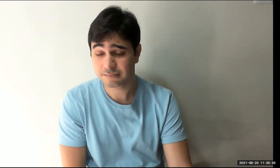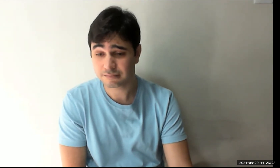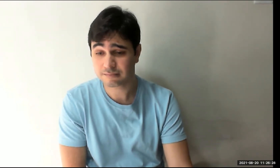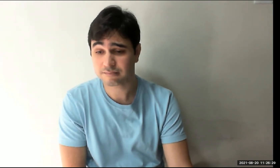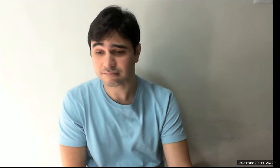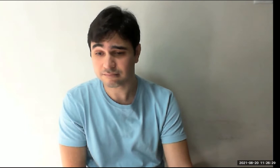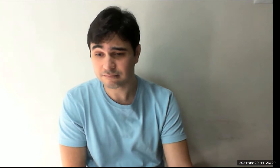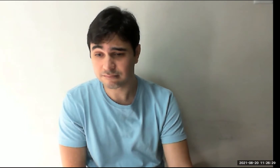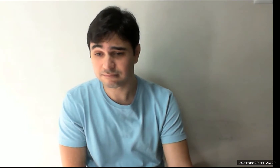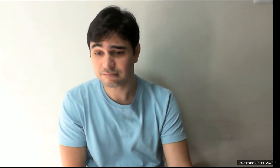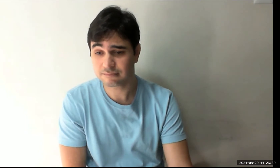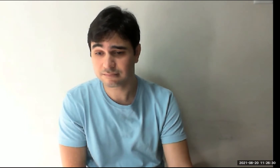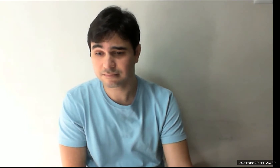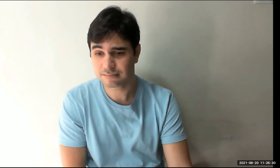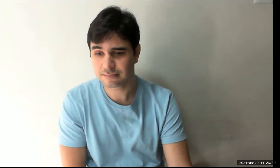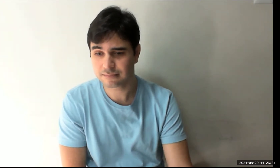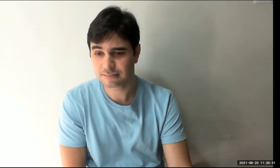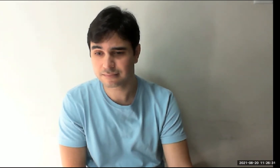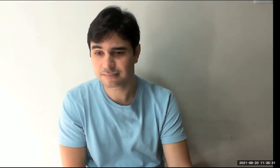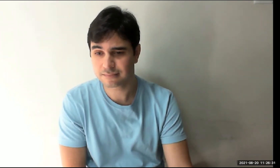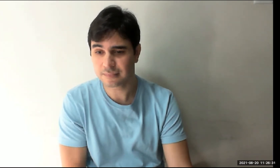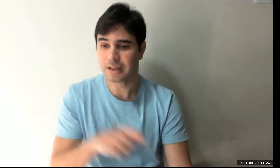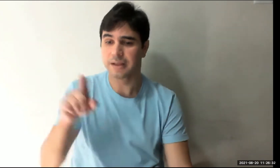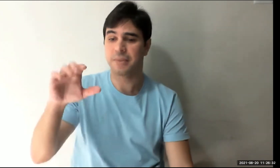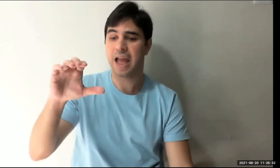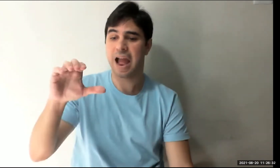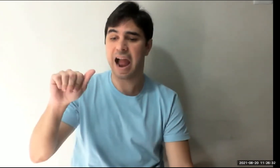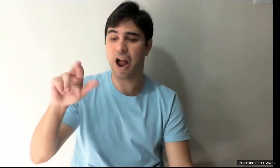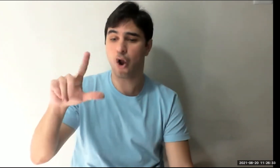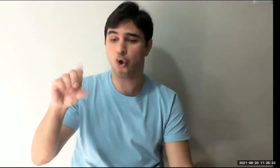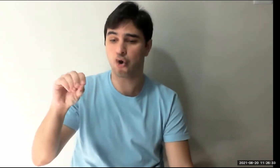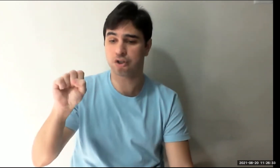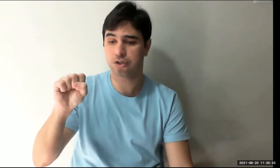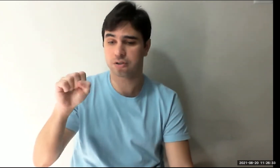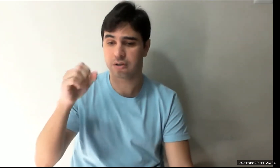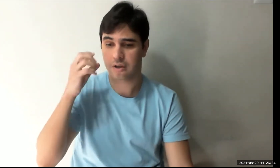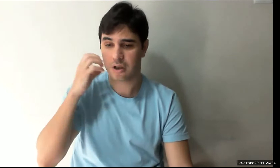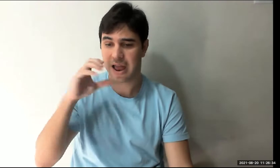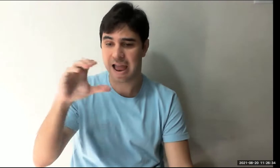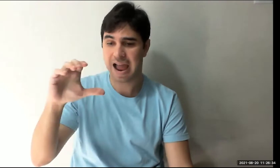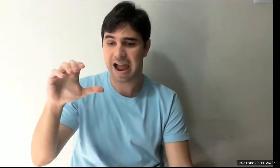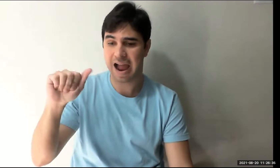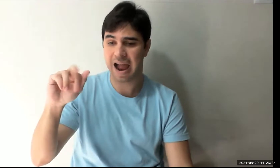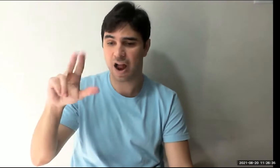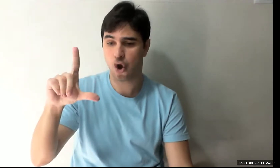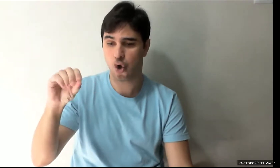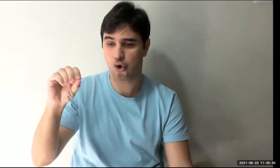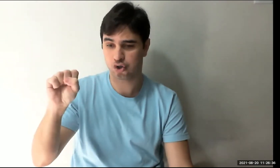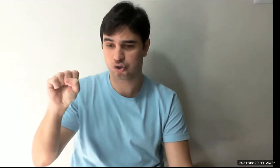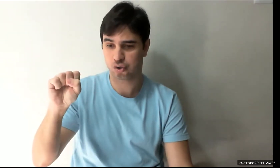natação, e, antigamente, eu não esqueço o professor que tinha esse sinal, o professor Duro, o nome